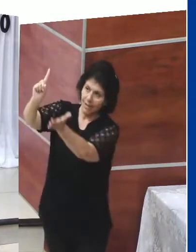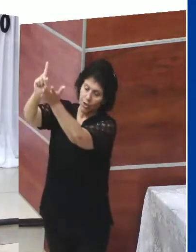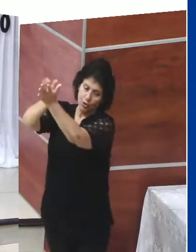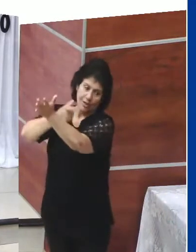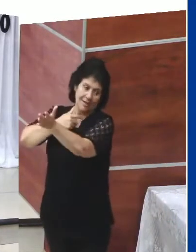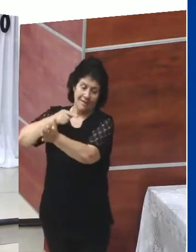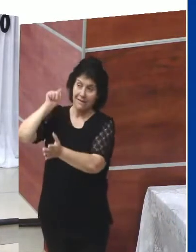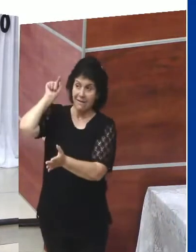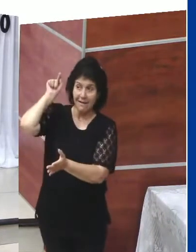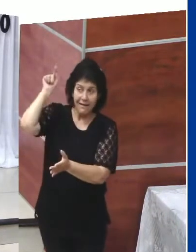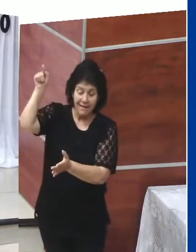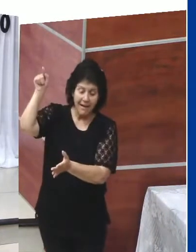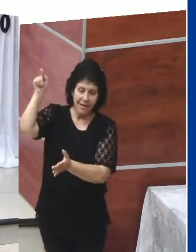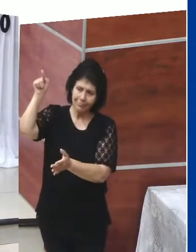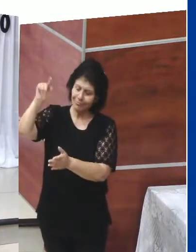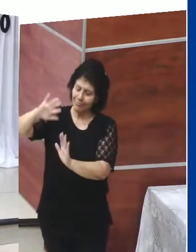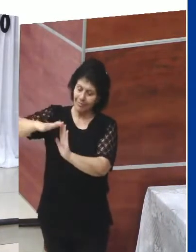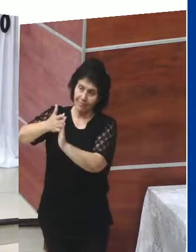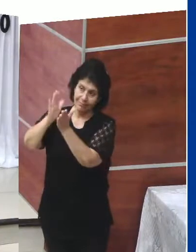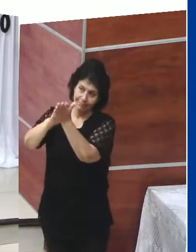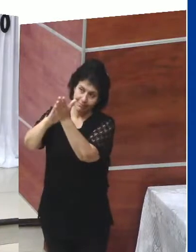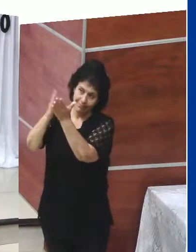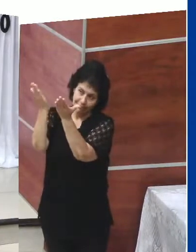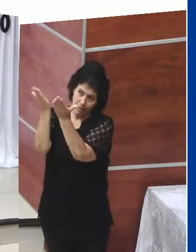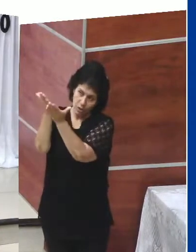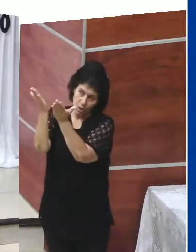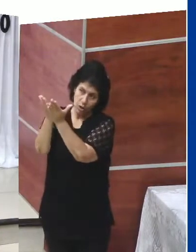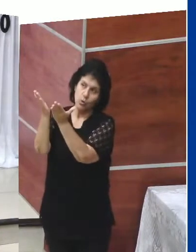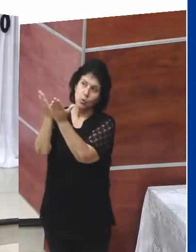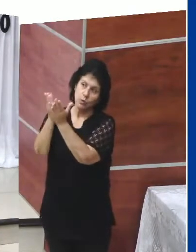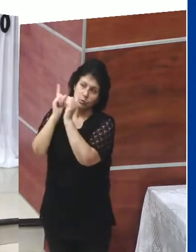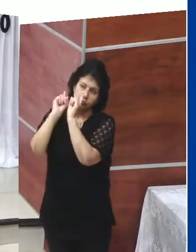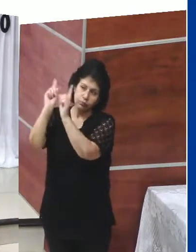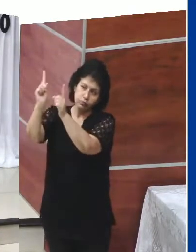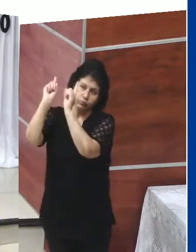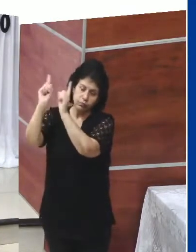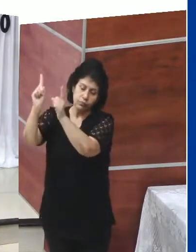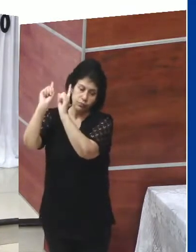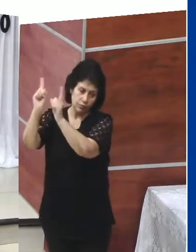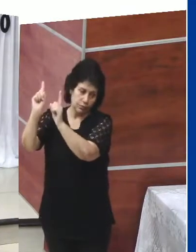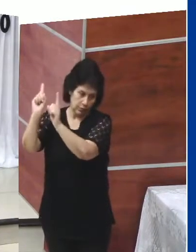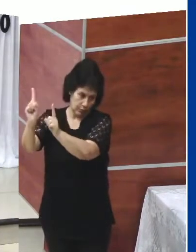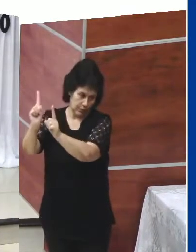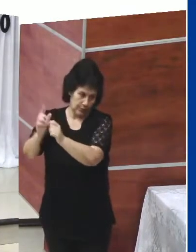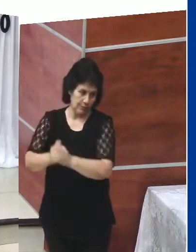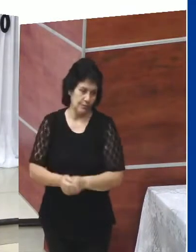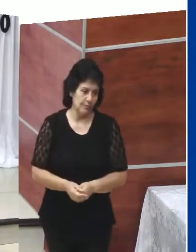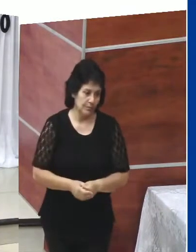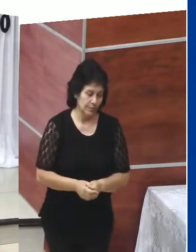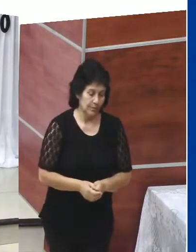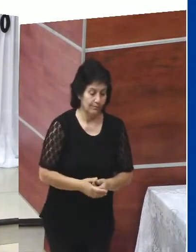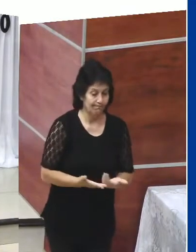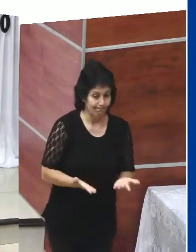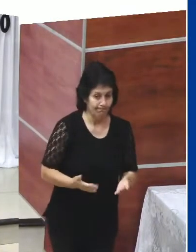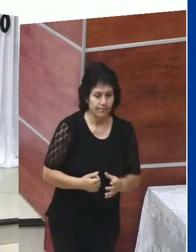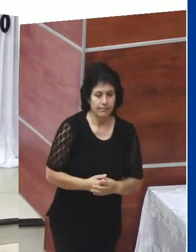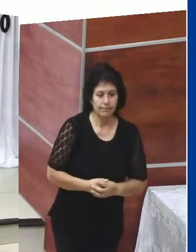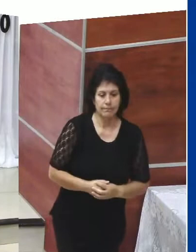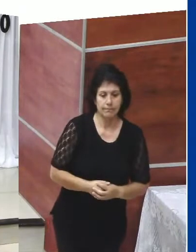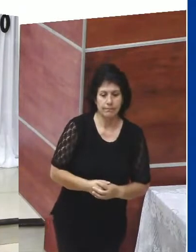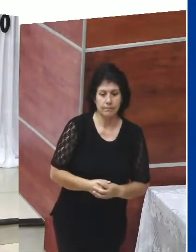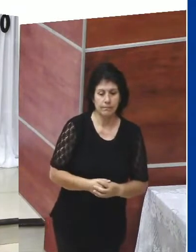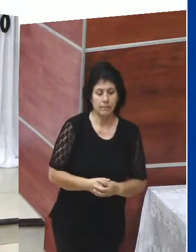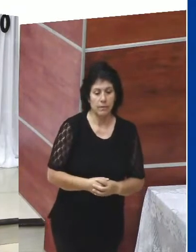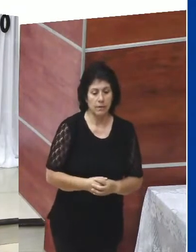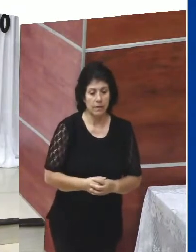seguiremos estudiando la palabra de Dios. Es inagotable. Tiene